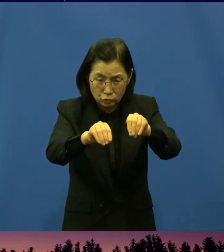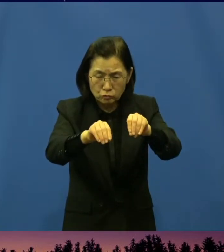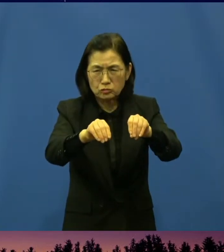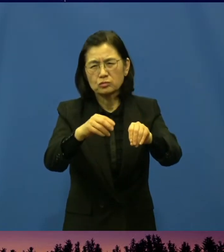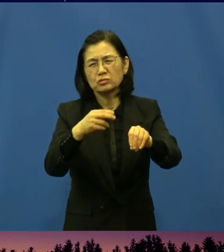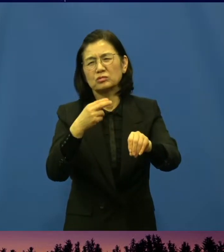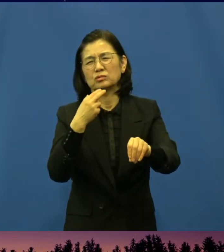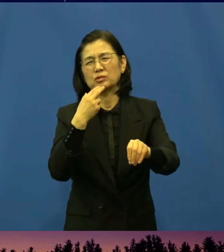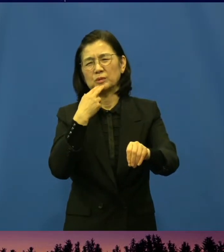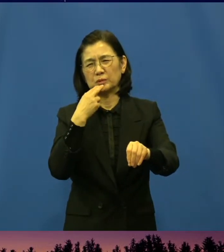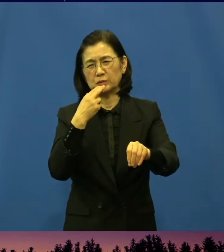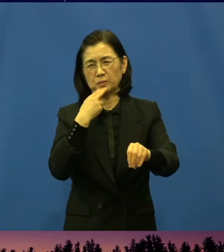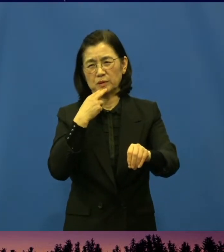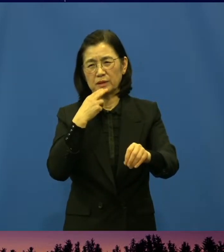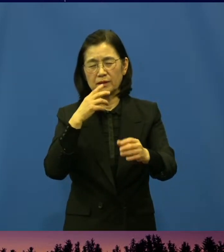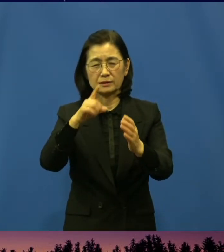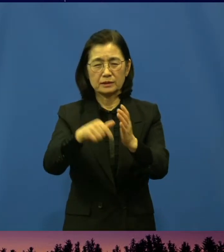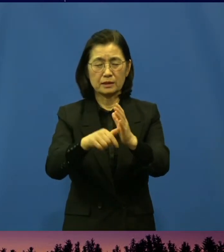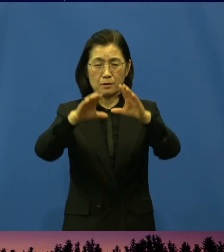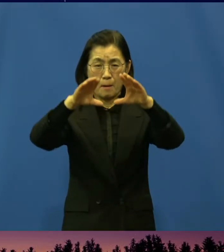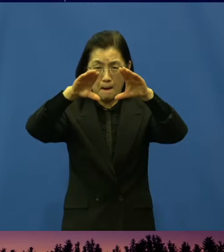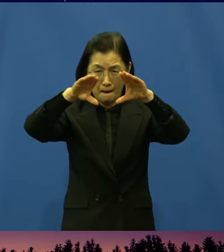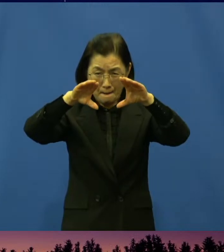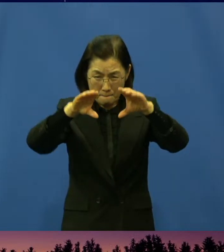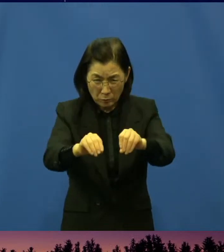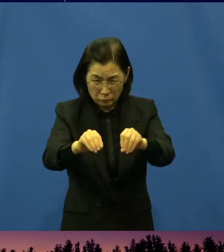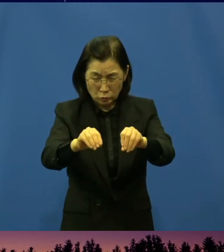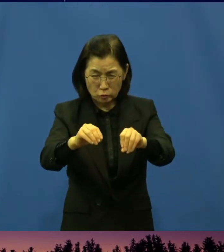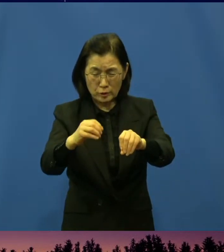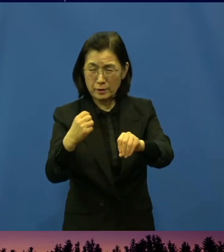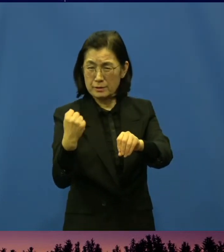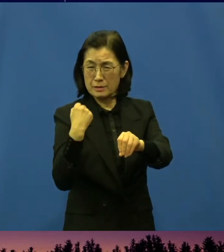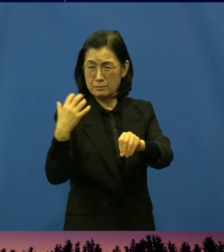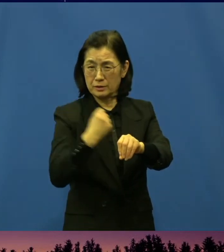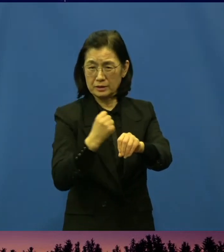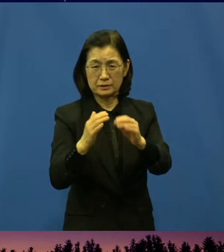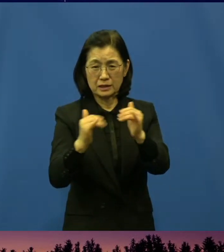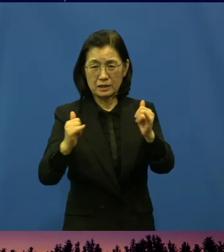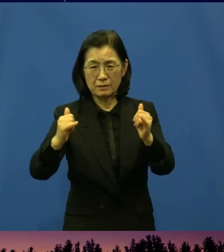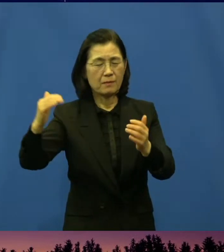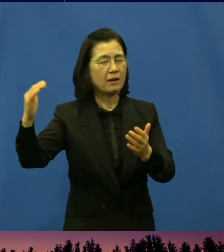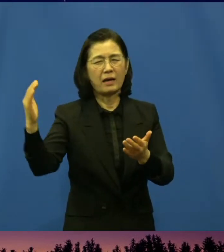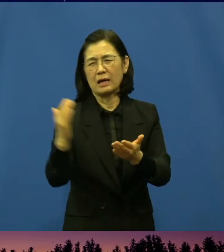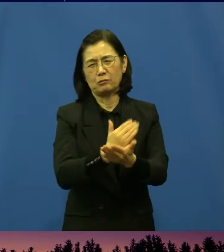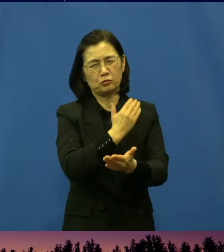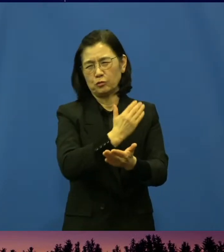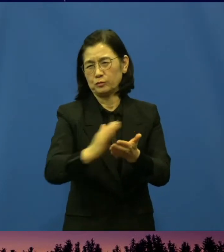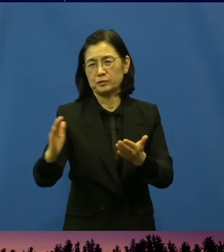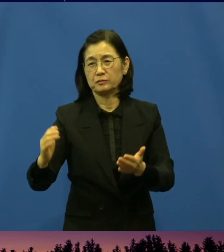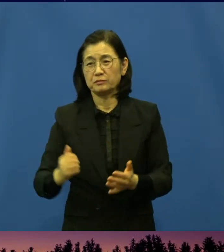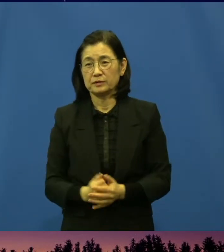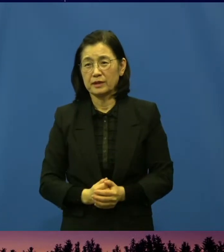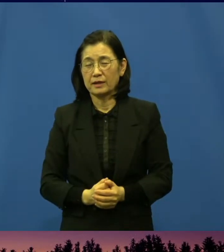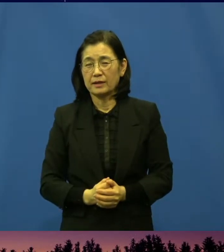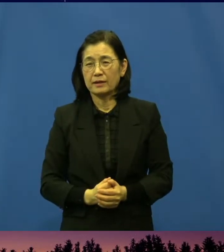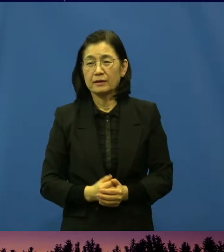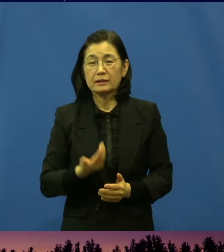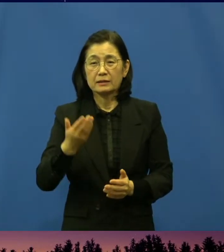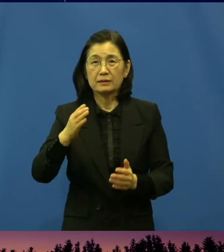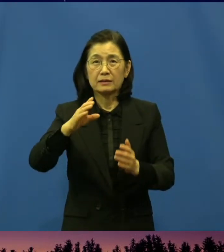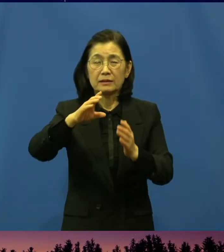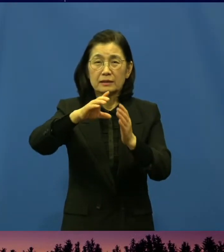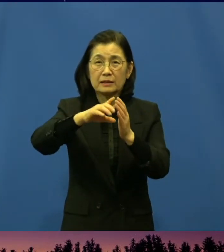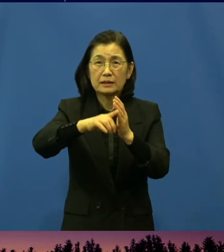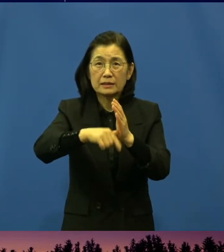시간을 멈추게 할 수 있는 사람은 아무도 없습니다. 시계는 멈추게 할 수 있습니다. 근데 시간은 멈추게 할 수 없어요.